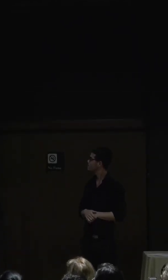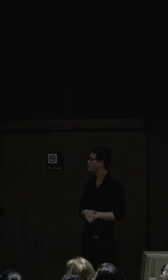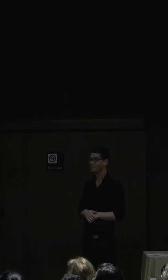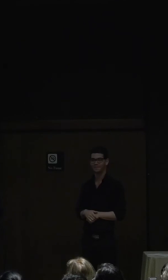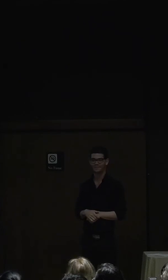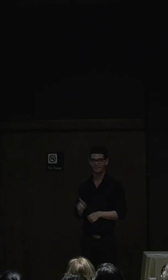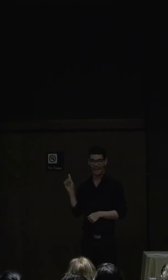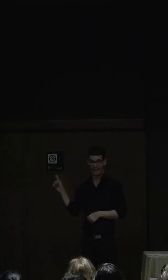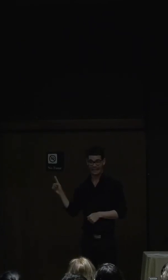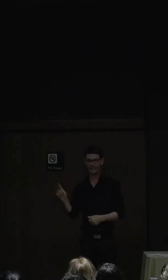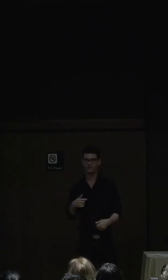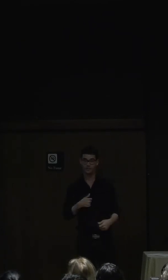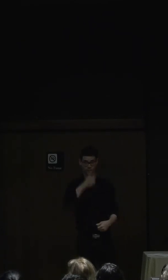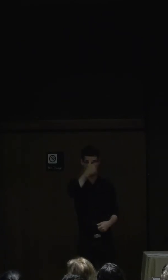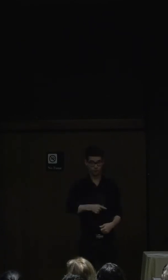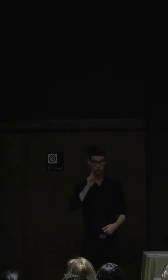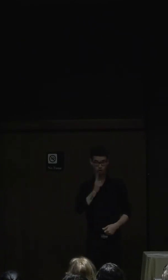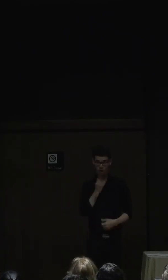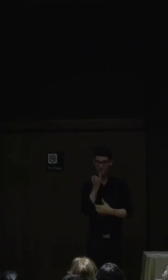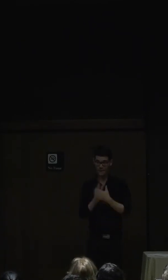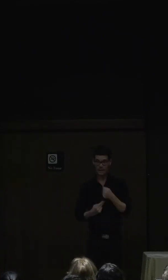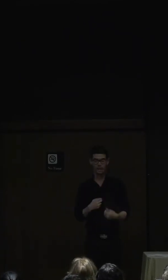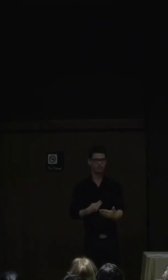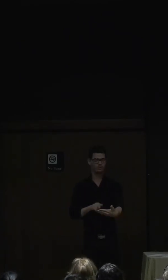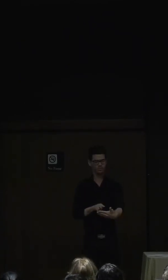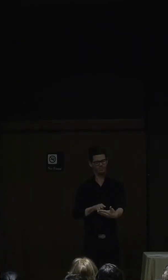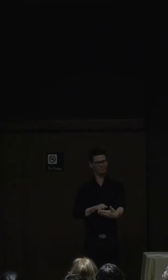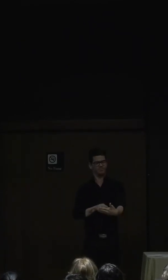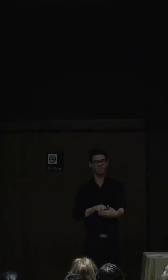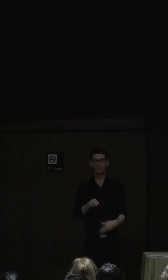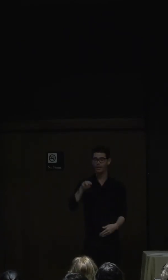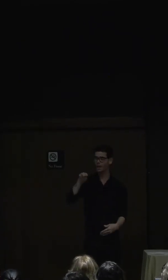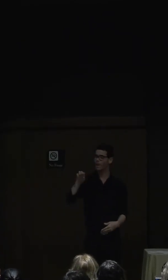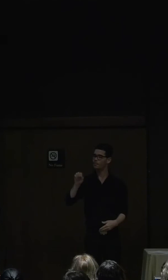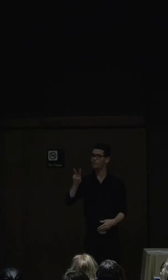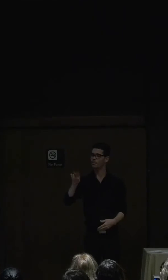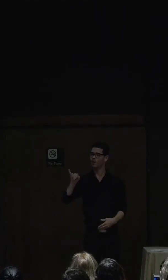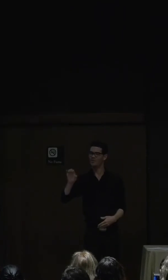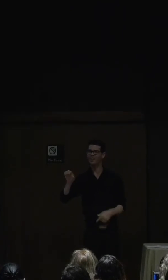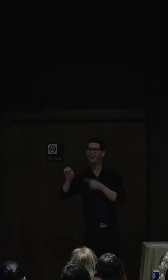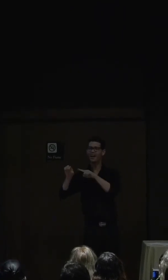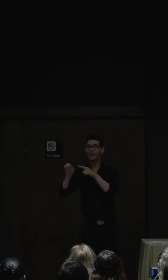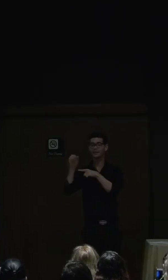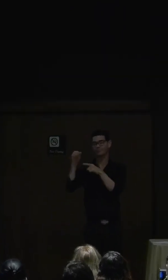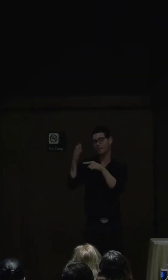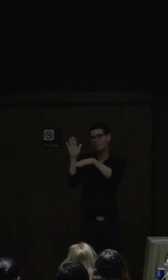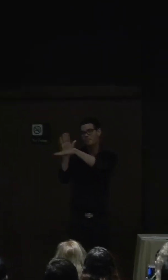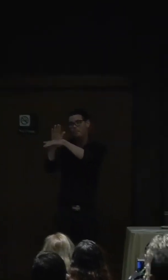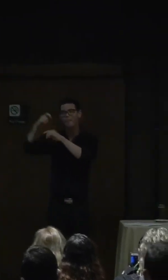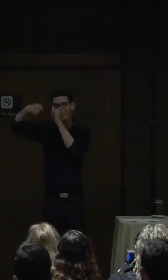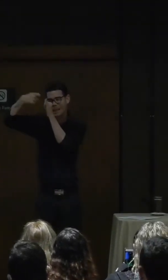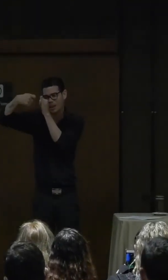Okay. Veían dos palabras, ¿no? Esas dos palabras significan película y papel. Y lo que tenían